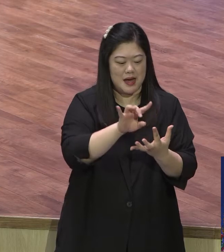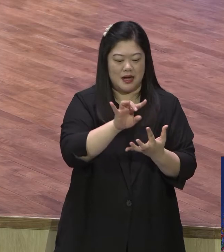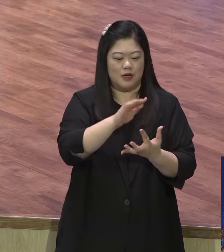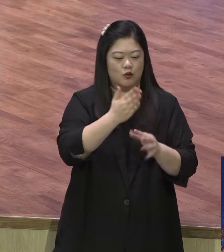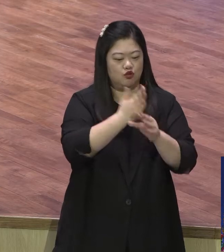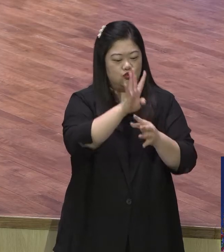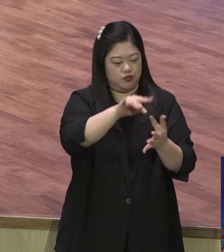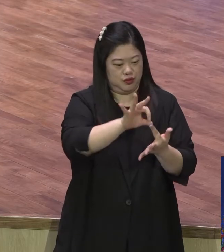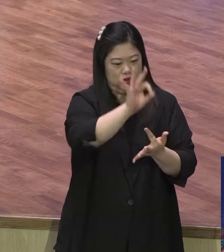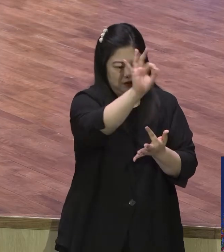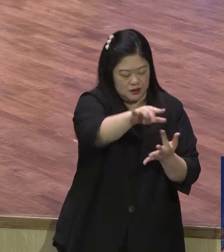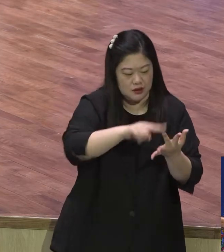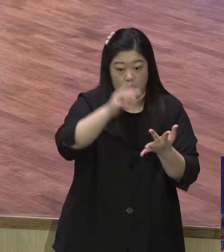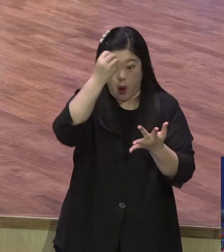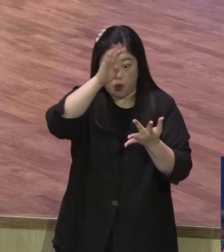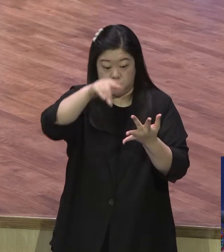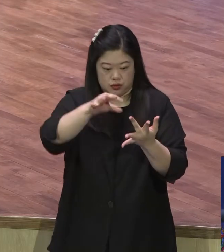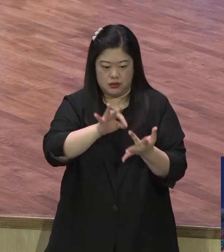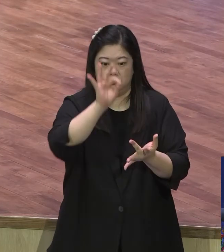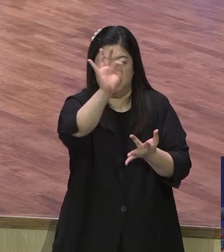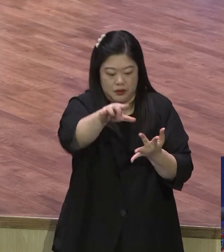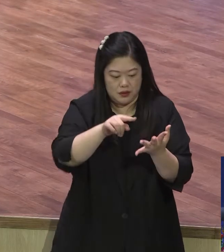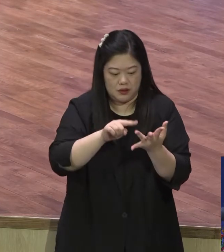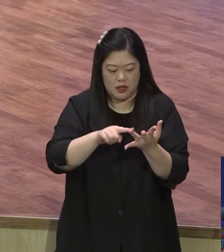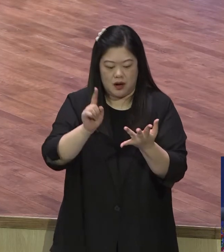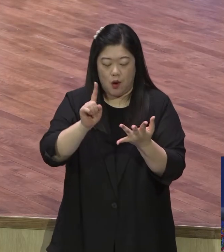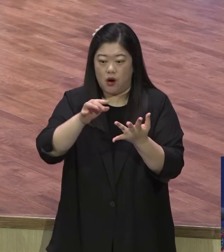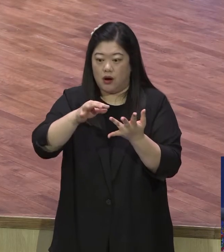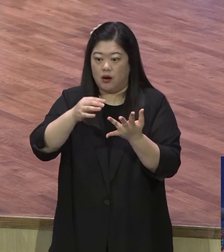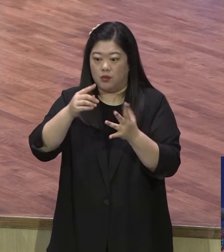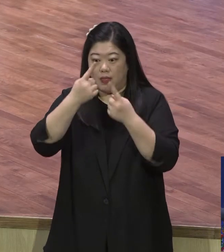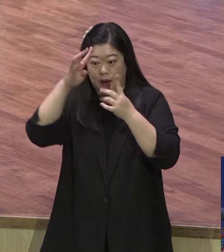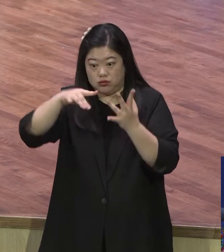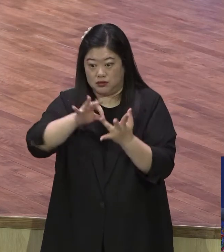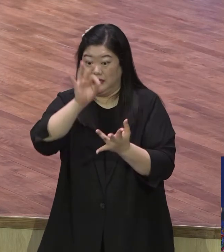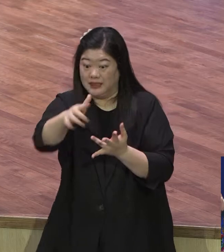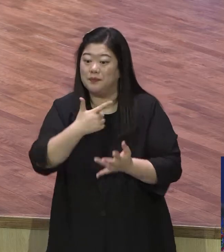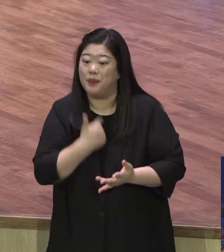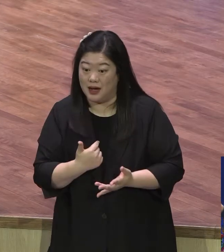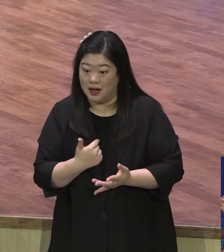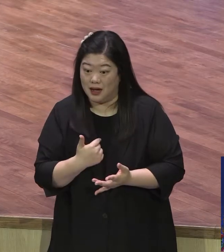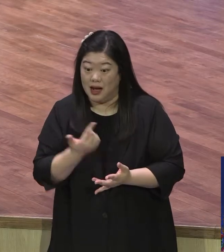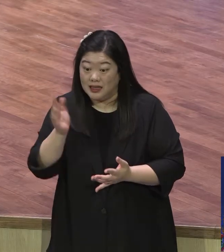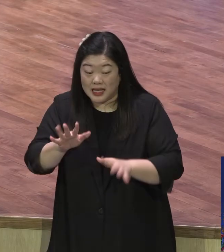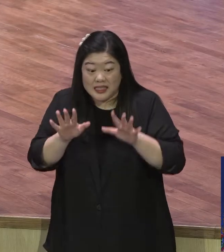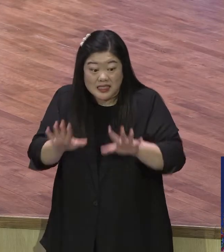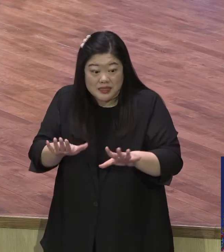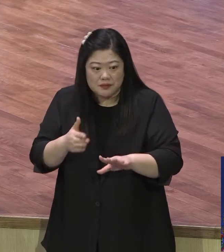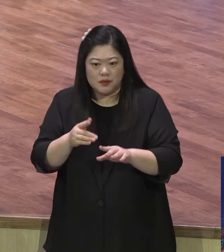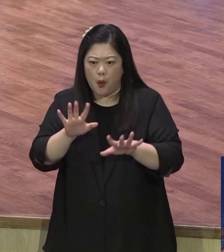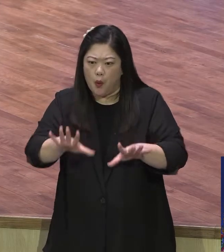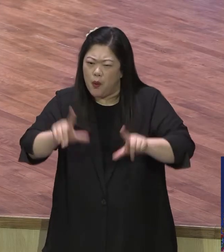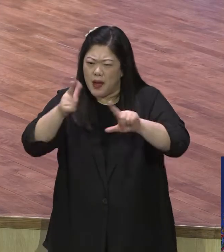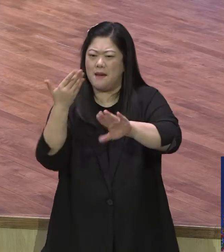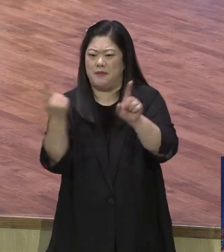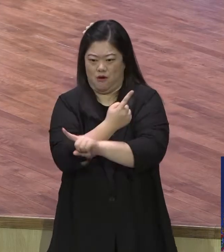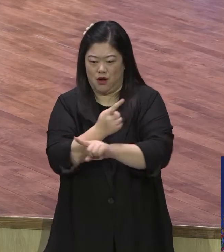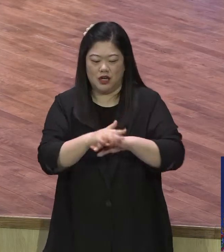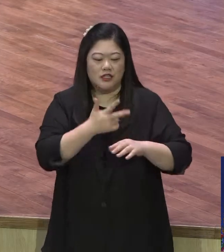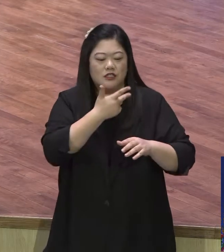단민족국에서 지금 나라별로 다 지금 우리 랩런트들이 찾아가서 지금 성교 도전하고